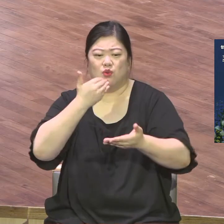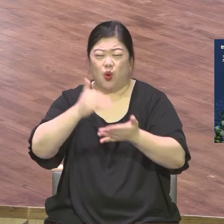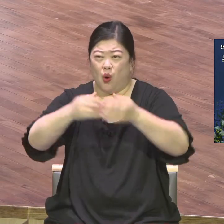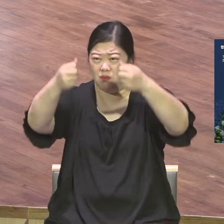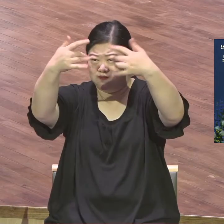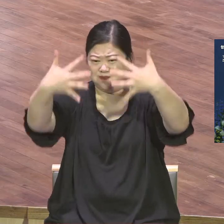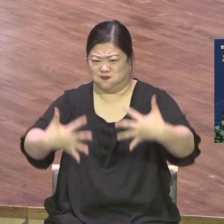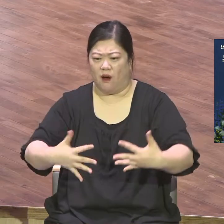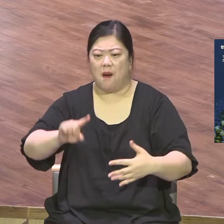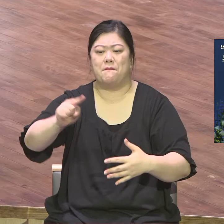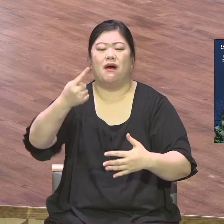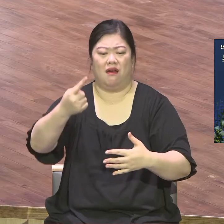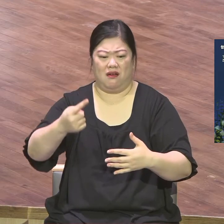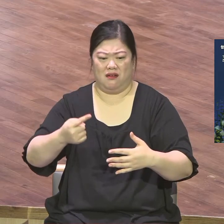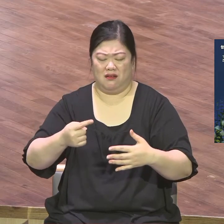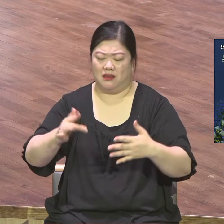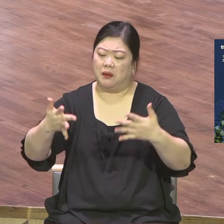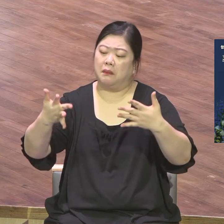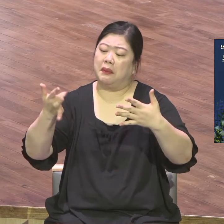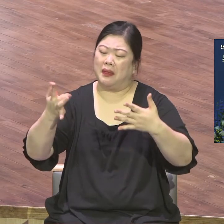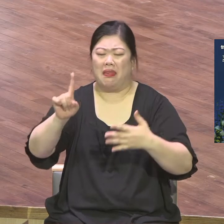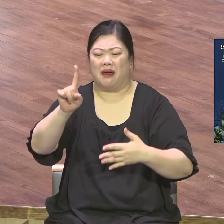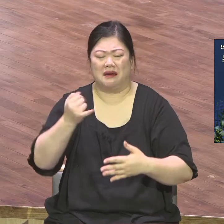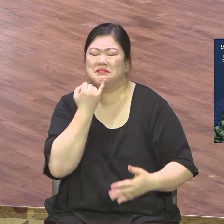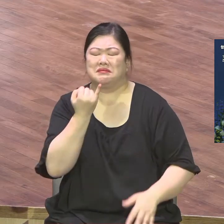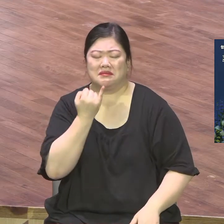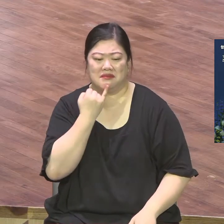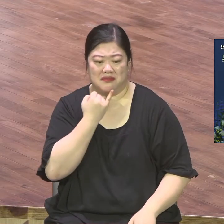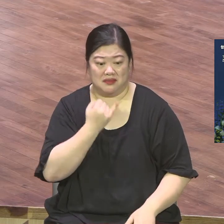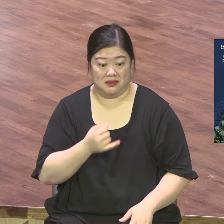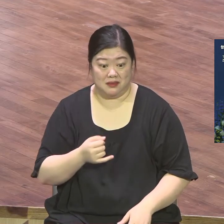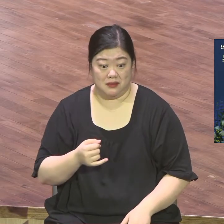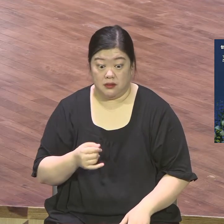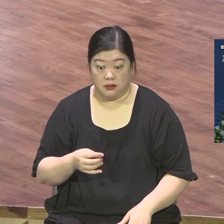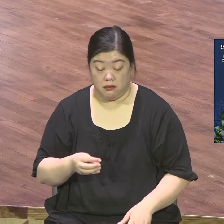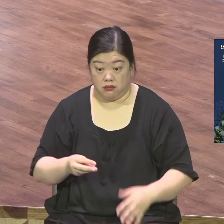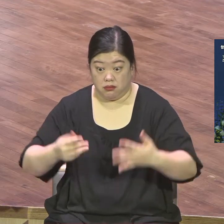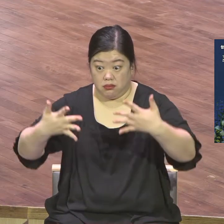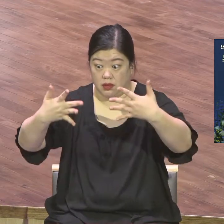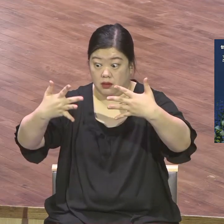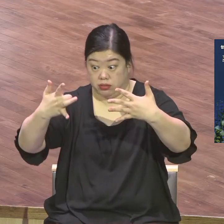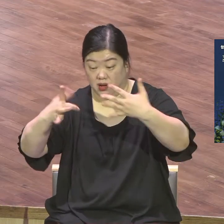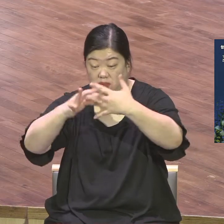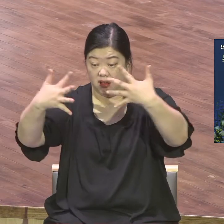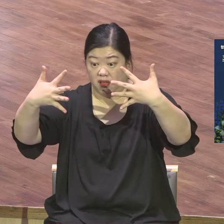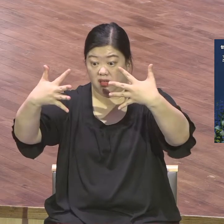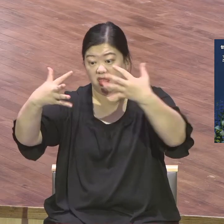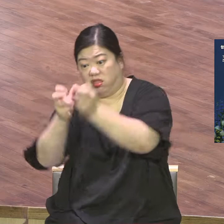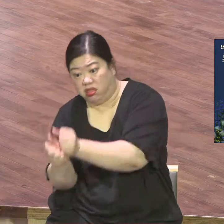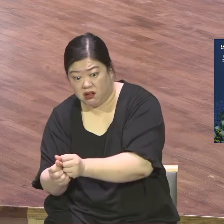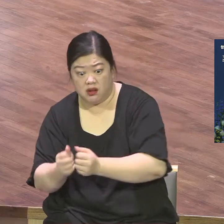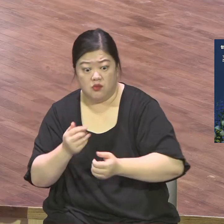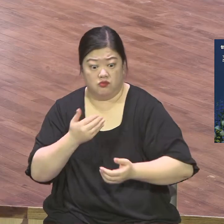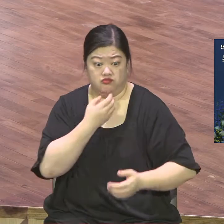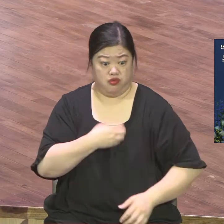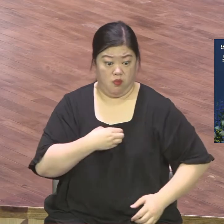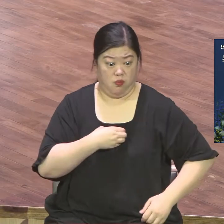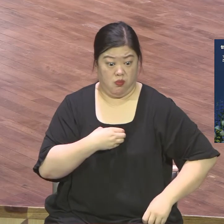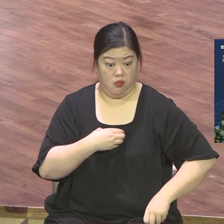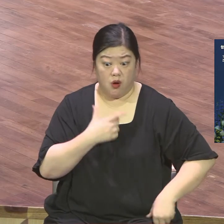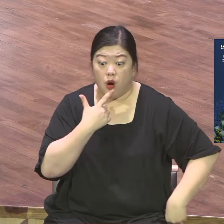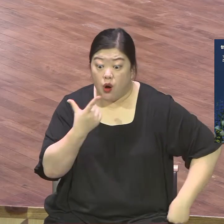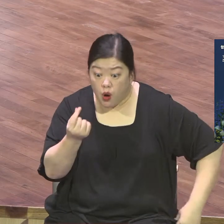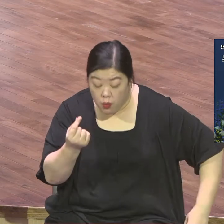사단 속삭임이에요. 내가 없으면 교회가 무너진다. 아멘. 내가 있어야 돼. 내가 중요한